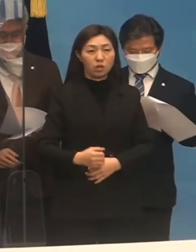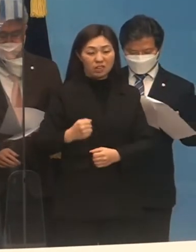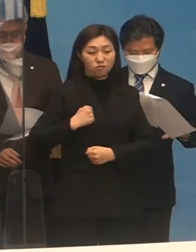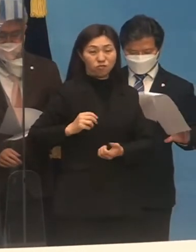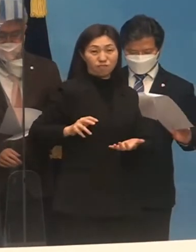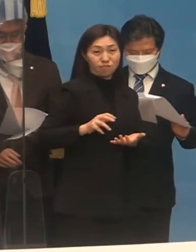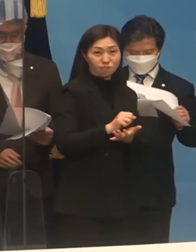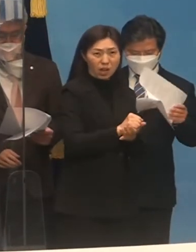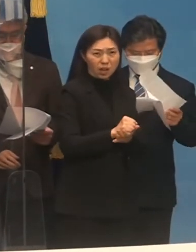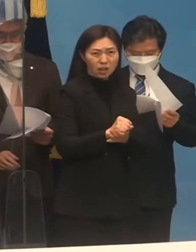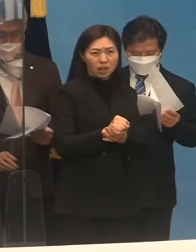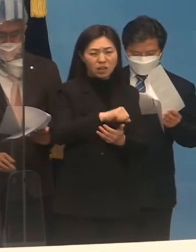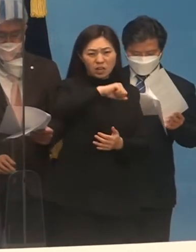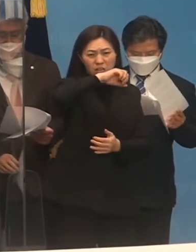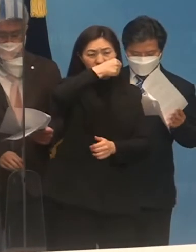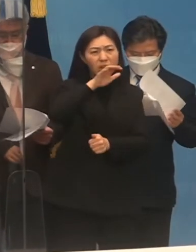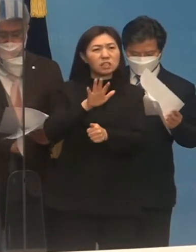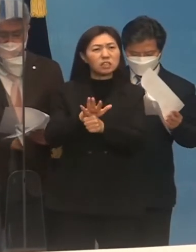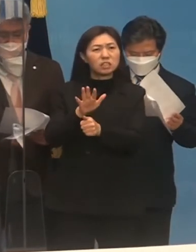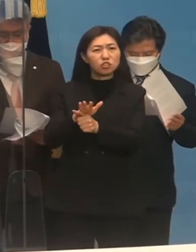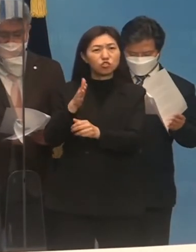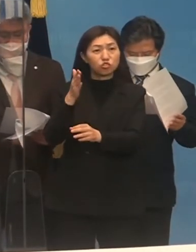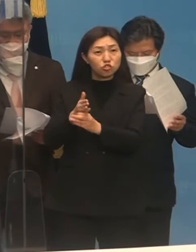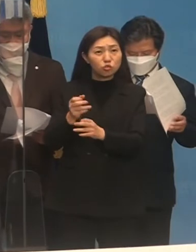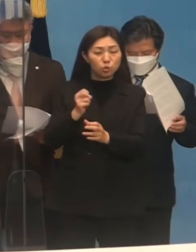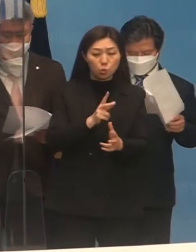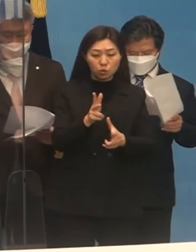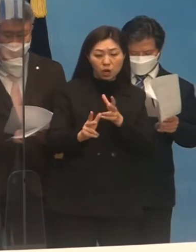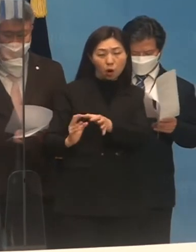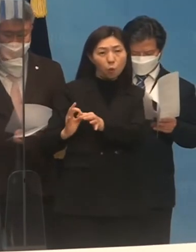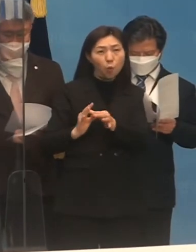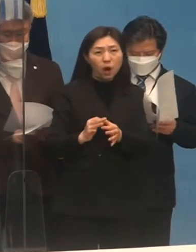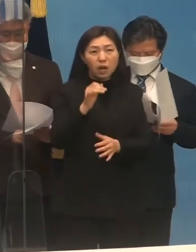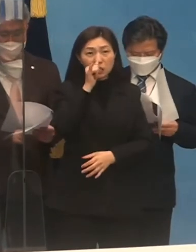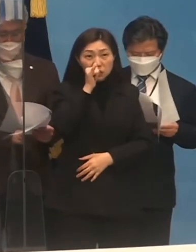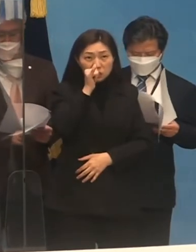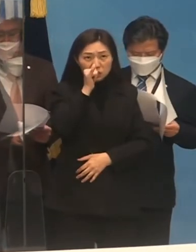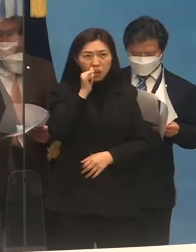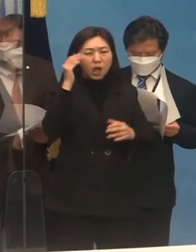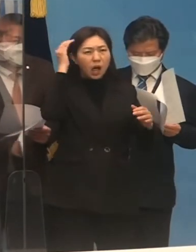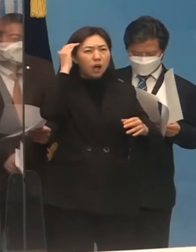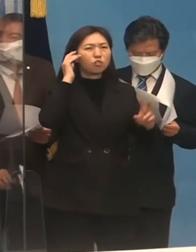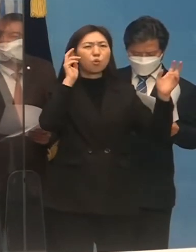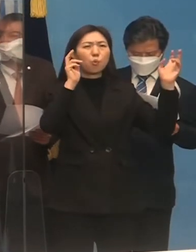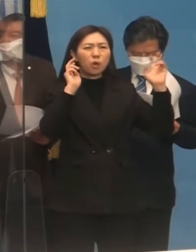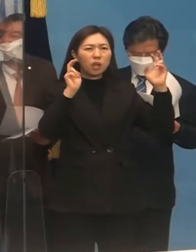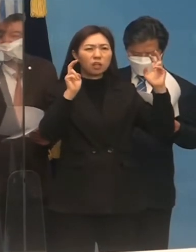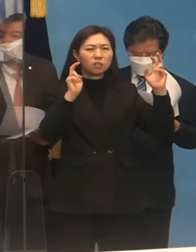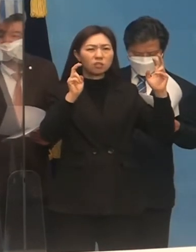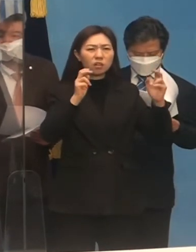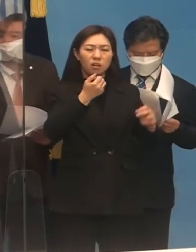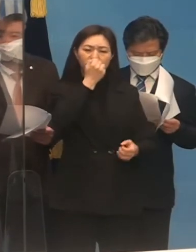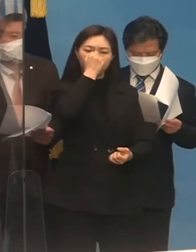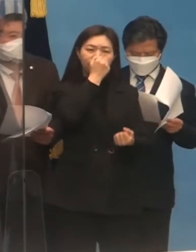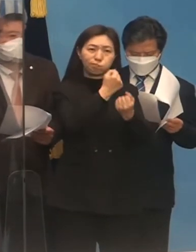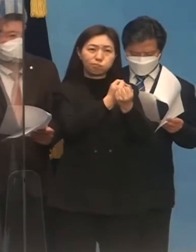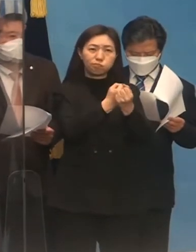자금줄이 되거나 직접적인 사업관계를 유지하고 있는 한국 기업들의 태도에는 여전히 변화가